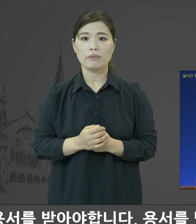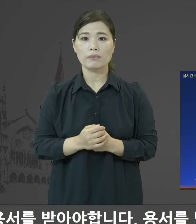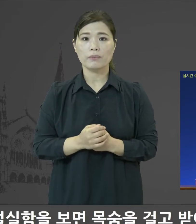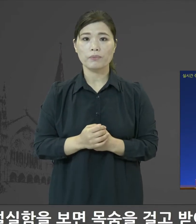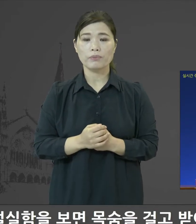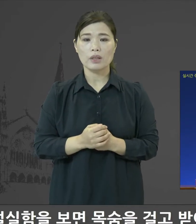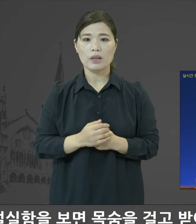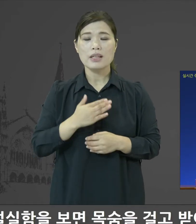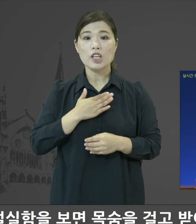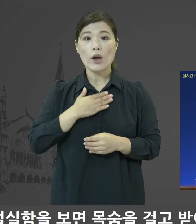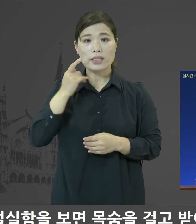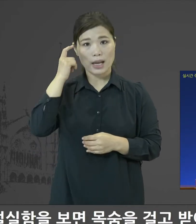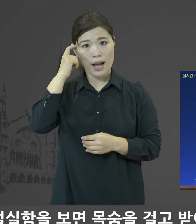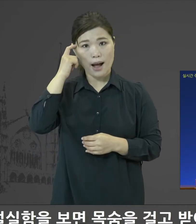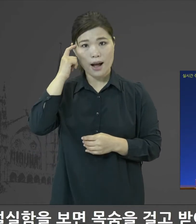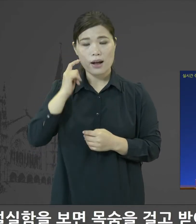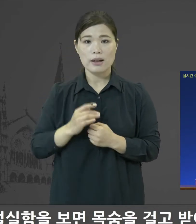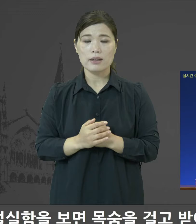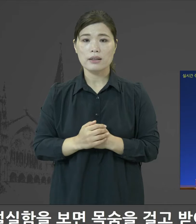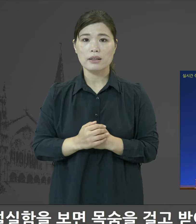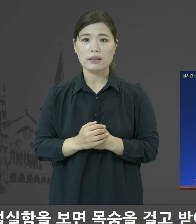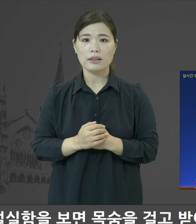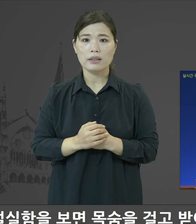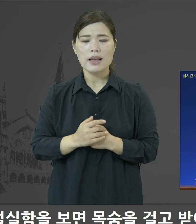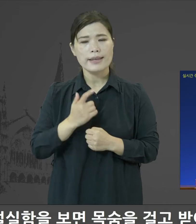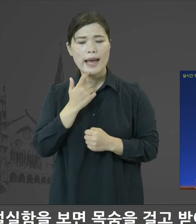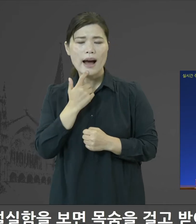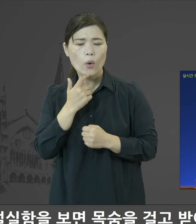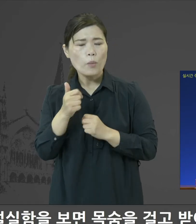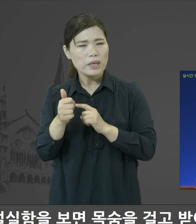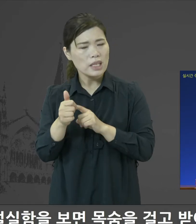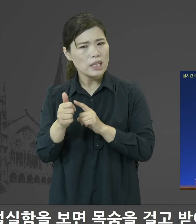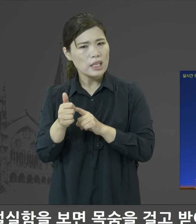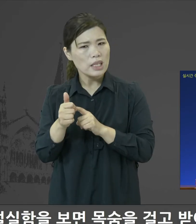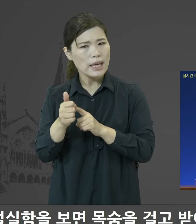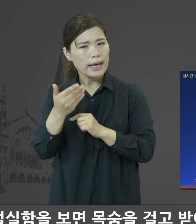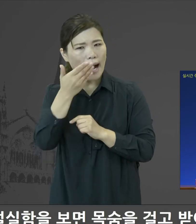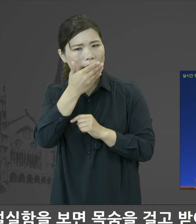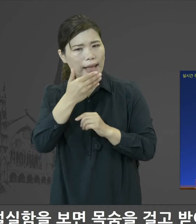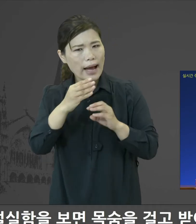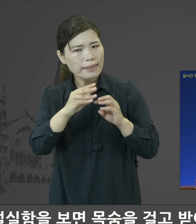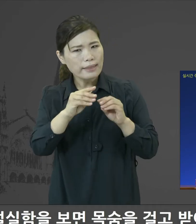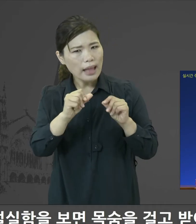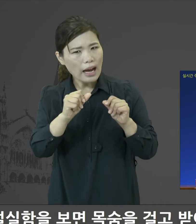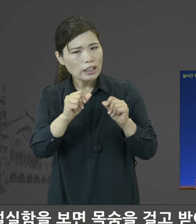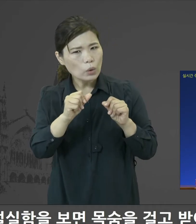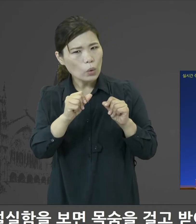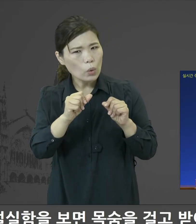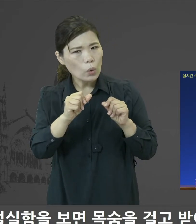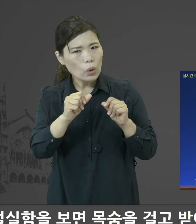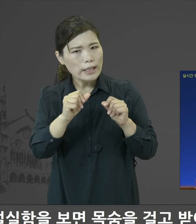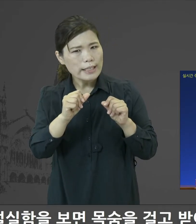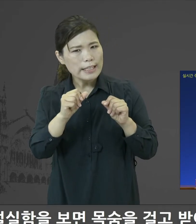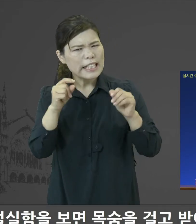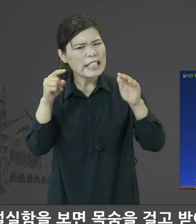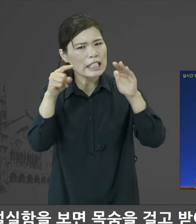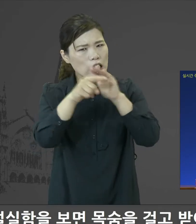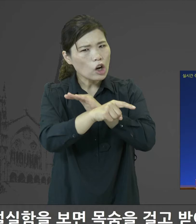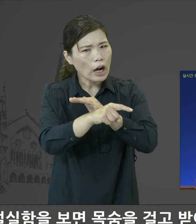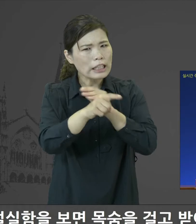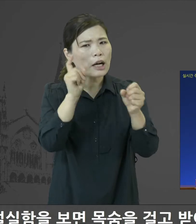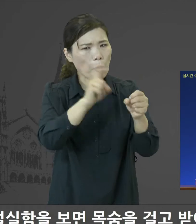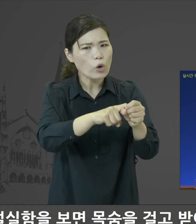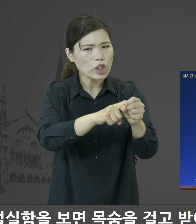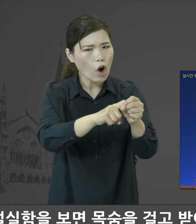저는 이런 생각도 해봤습니다. 야곱이 가나안 땅으로 돌아가는 것 자체가 목적이었다면,